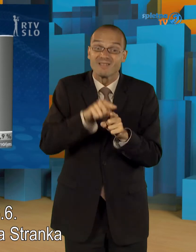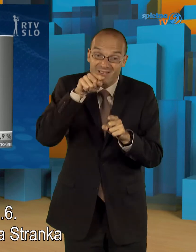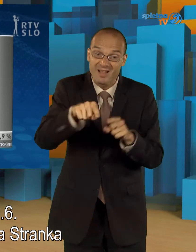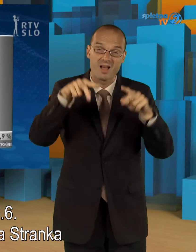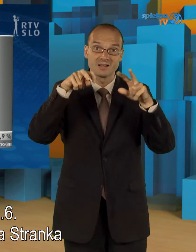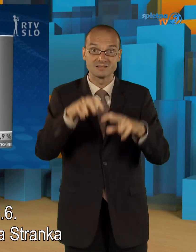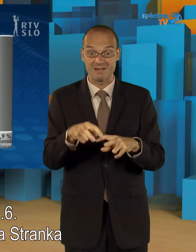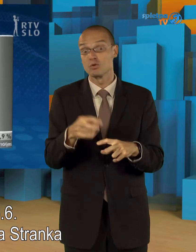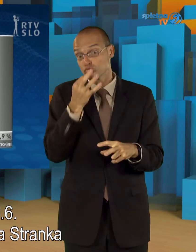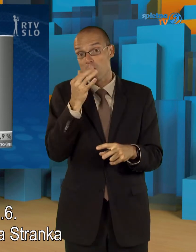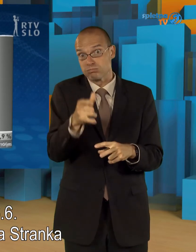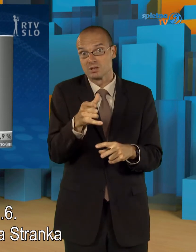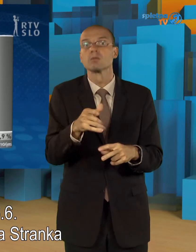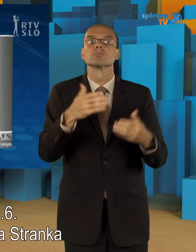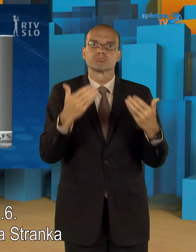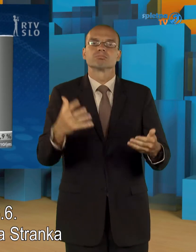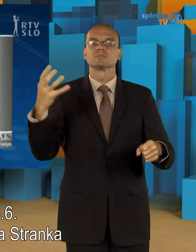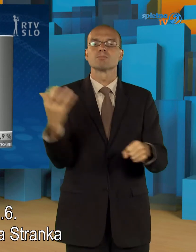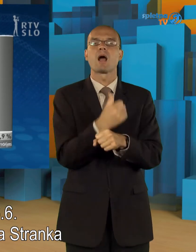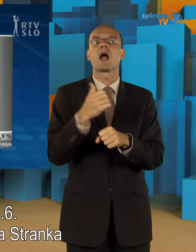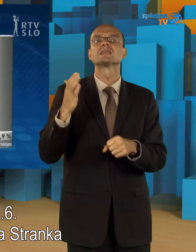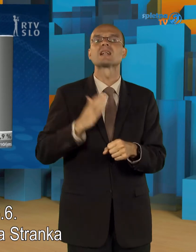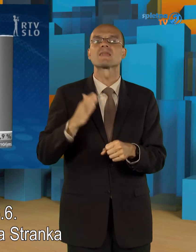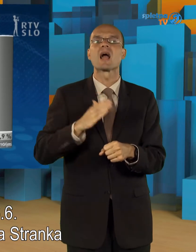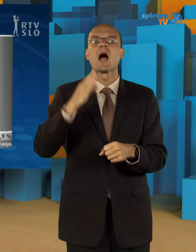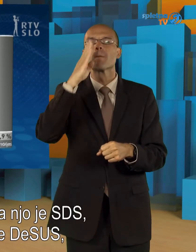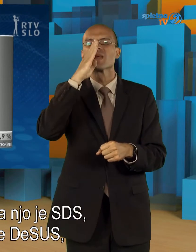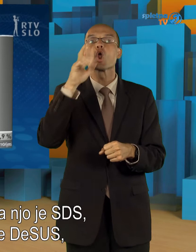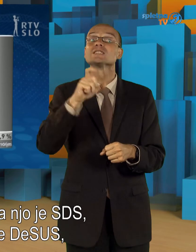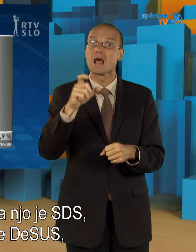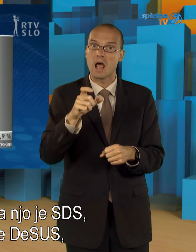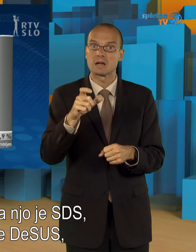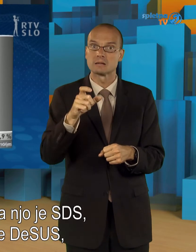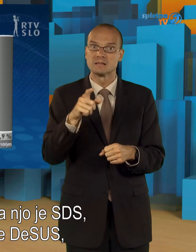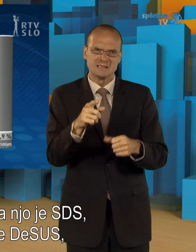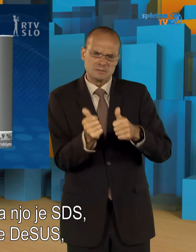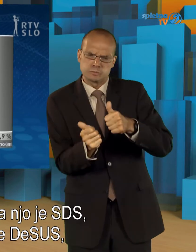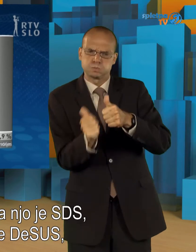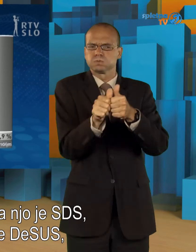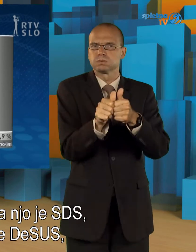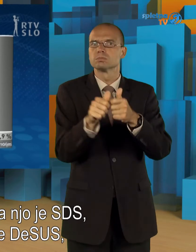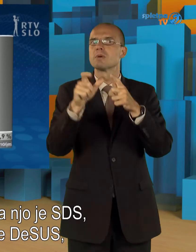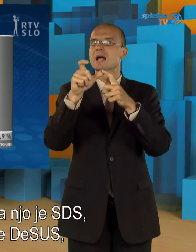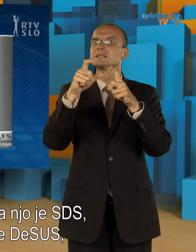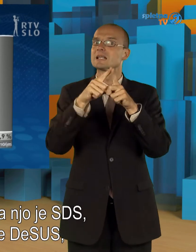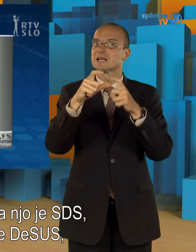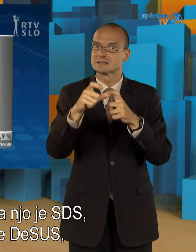Tudi tu bi zmagala stranka Mira Cerarja. Tesno za njo je SDS, potem pa bi sledile Desus, SD in